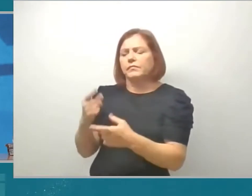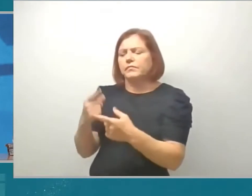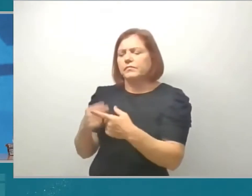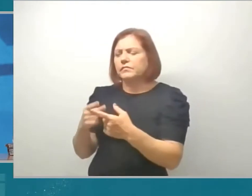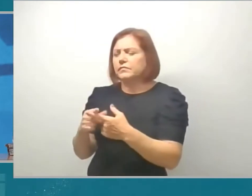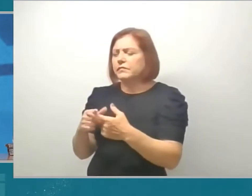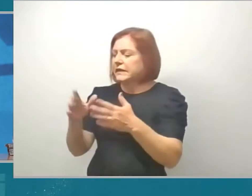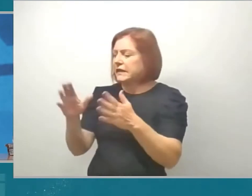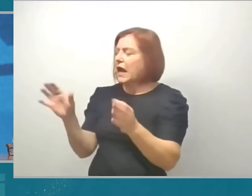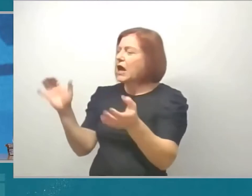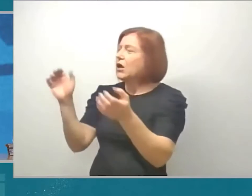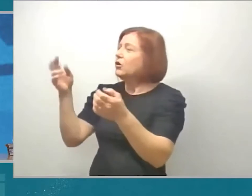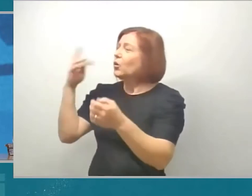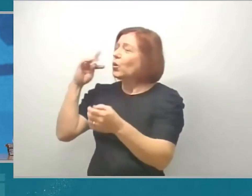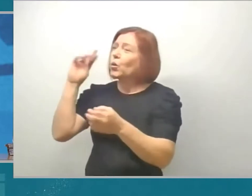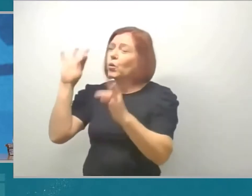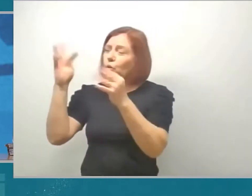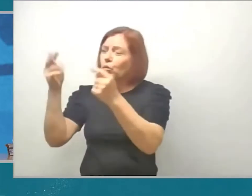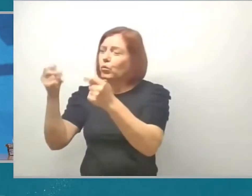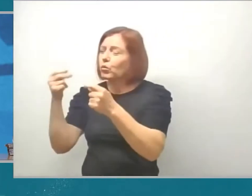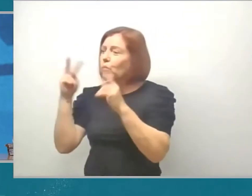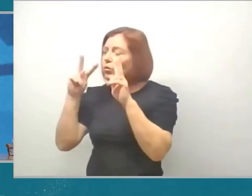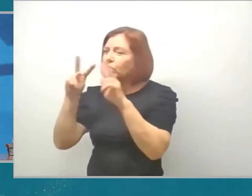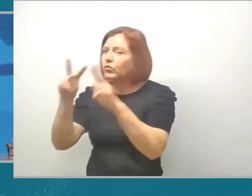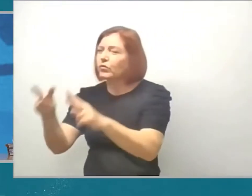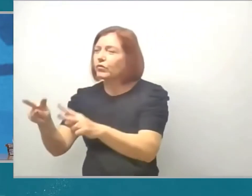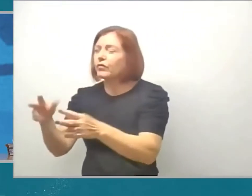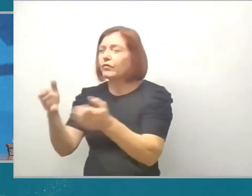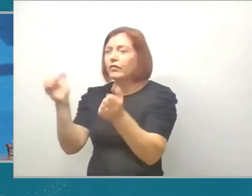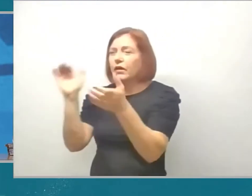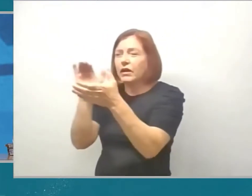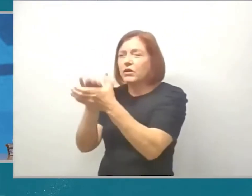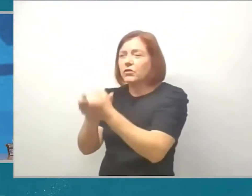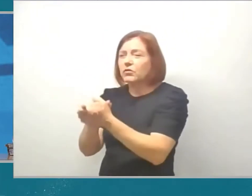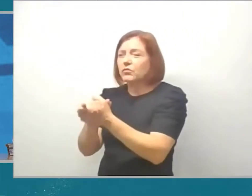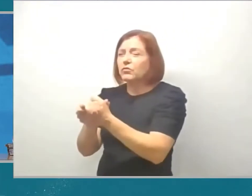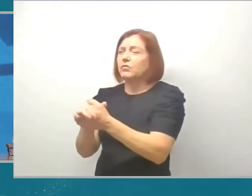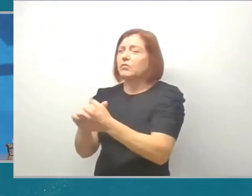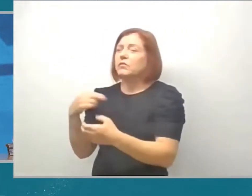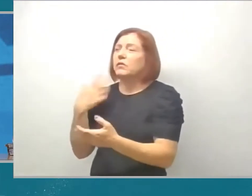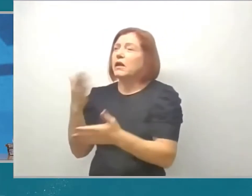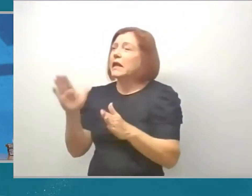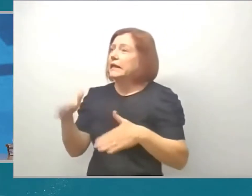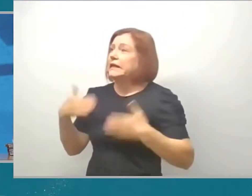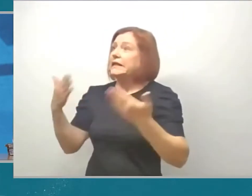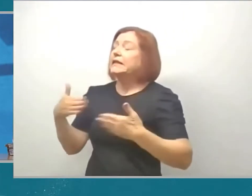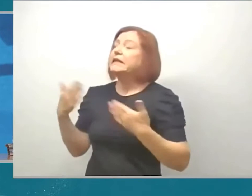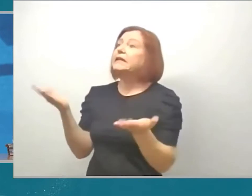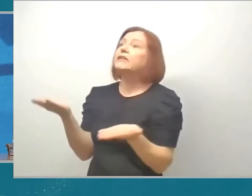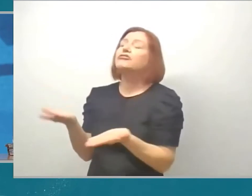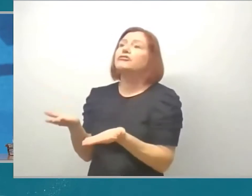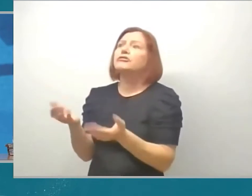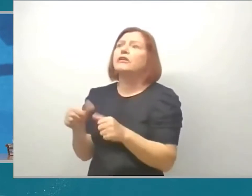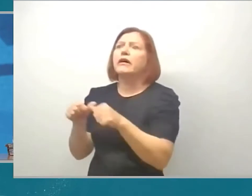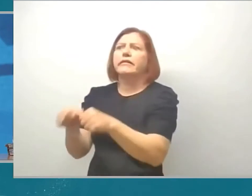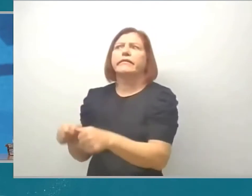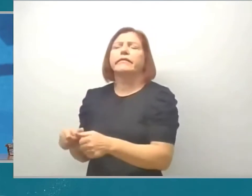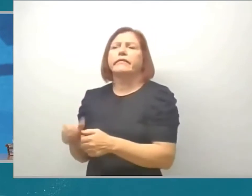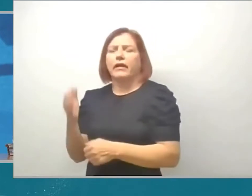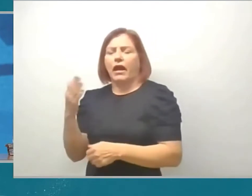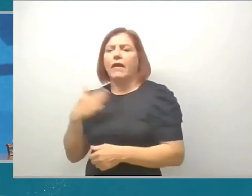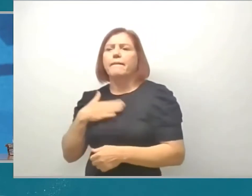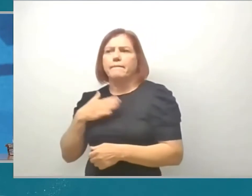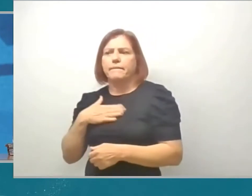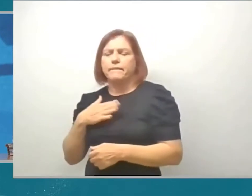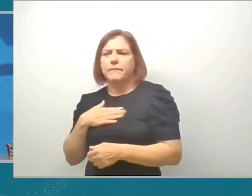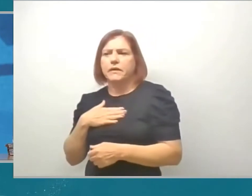já se cumpriu em mim. Convém que ele cresça e que eu diminua. Palavras muito bonitas, mas na